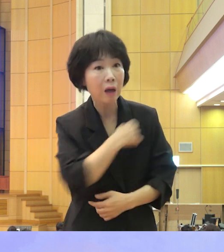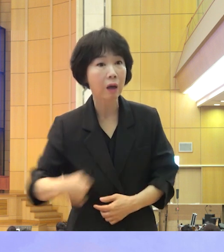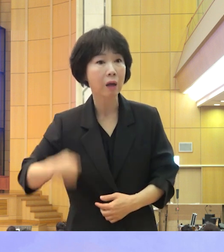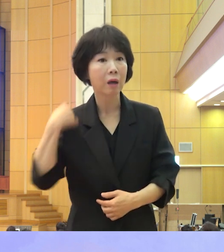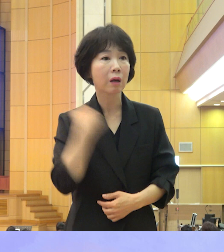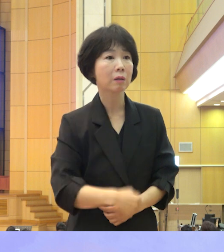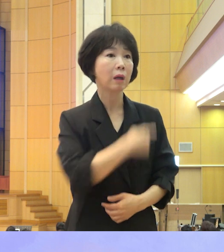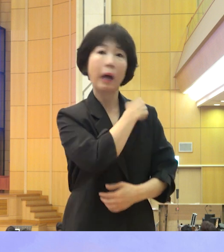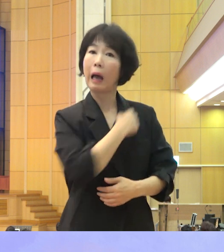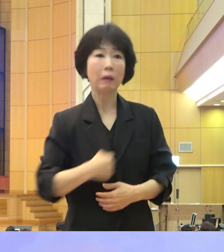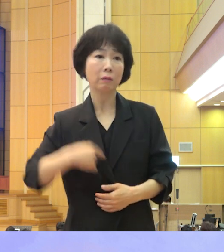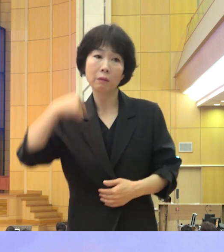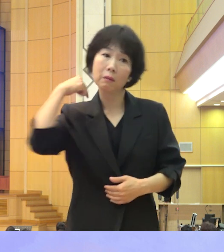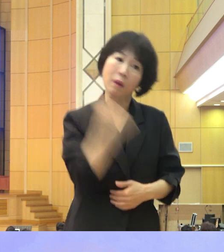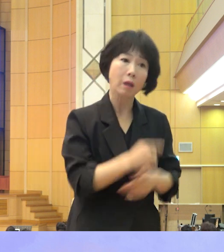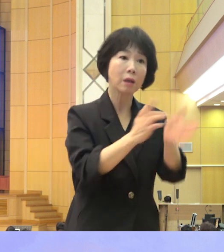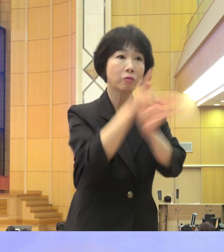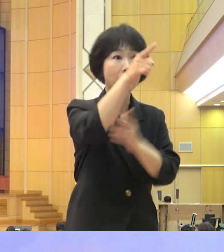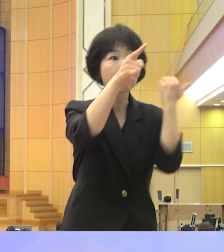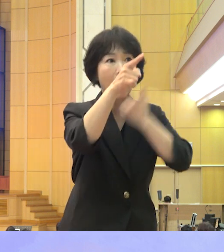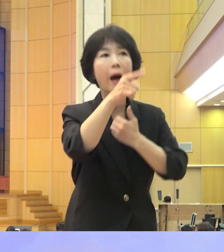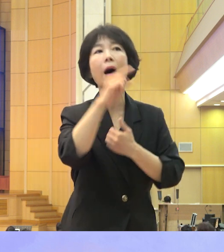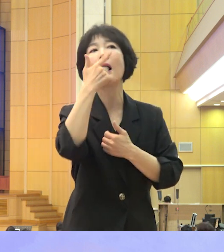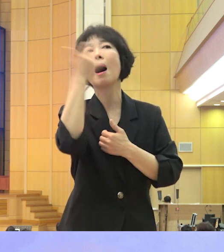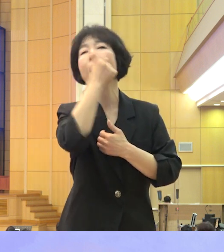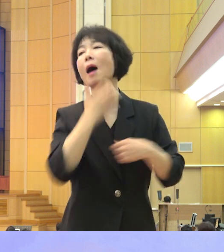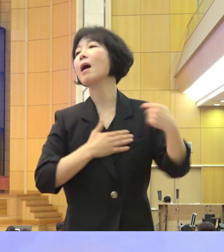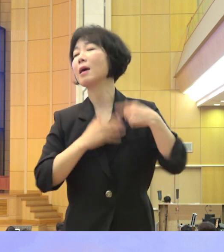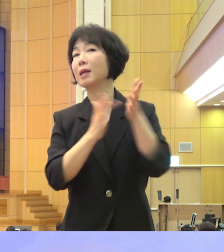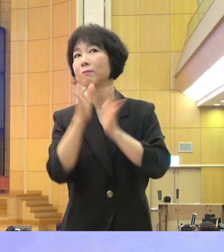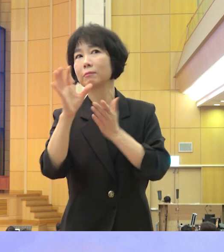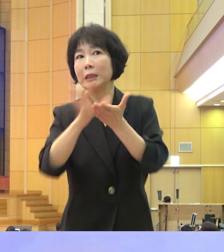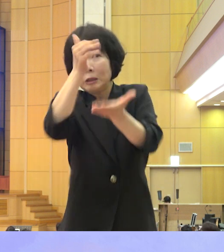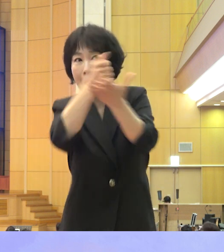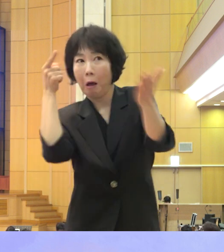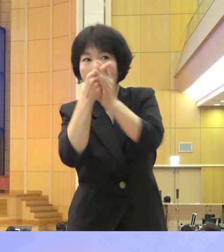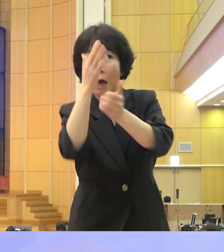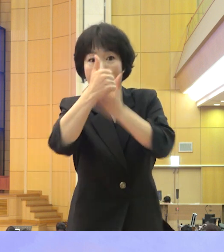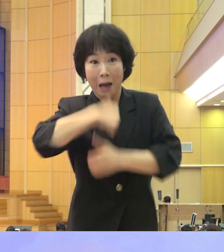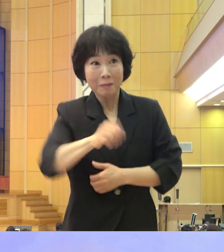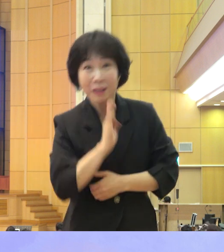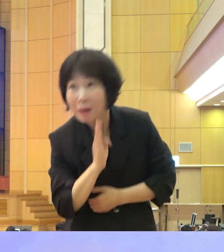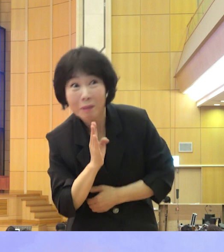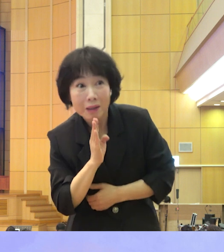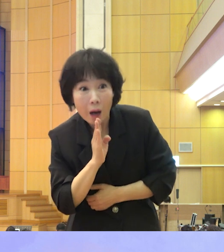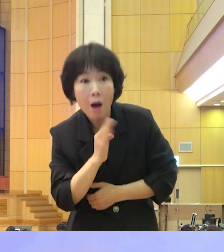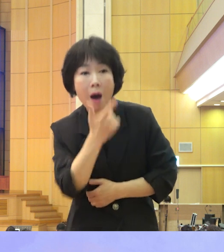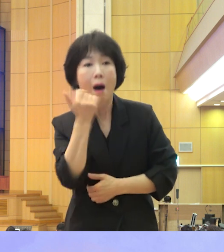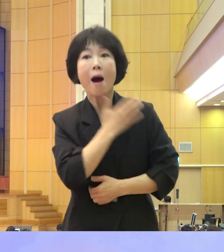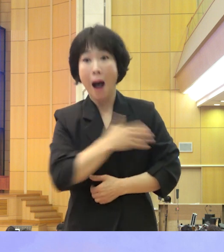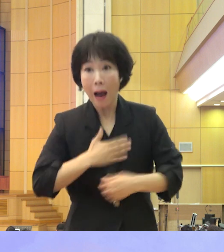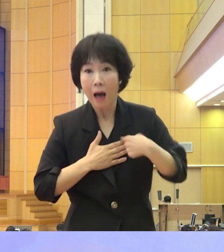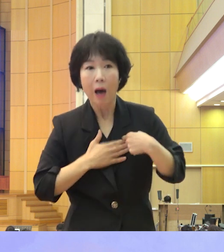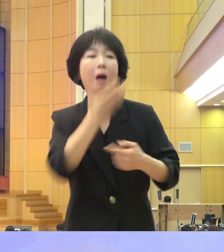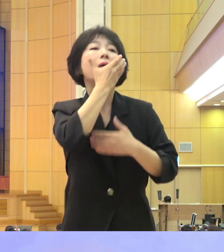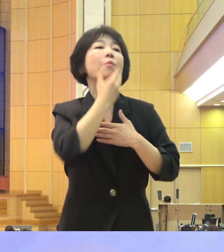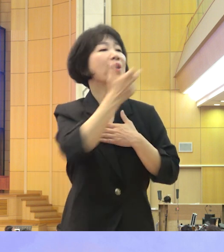답이라고 썼다면 틀린 답은 답도 아니에요. 그런 것처럼 주님을 믿는다고 답을